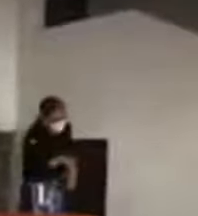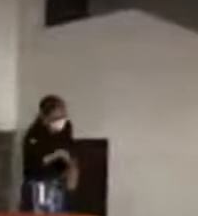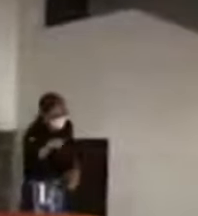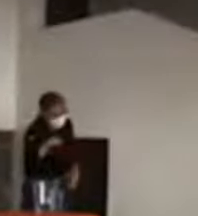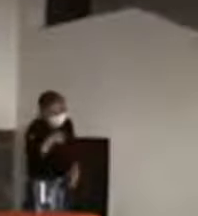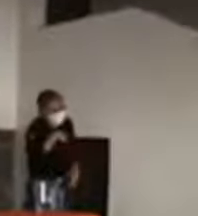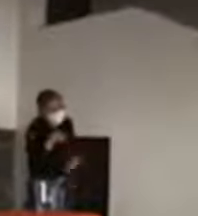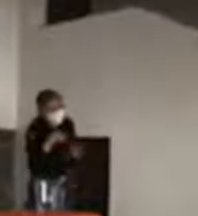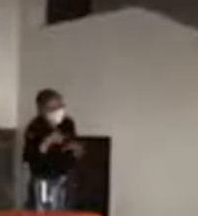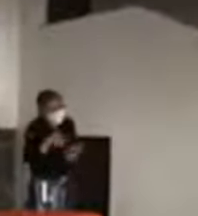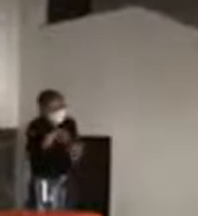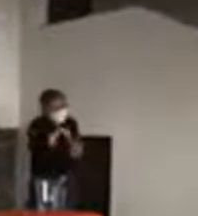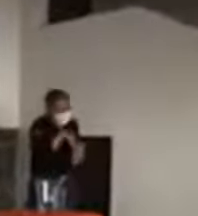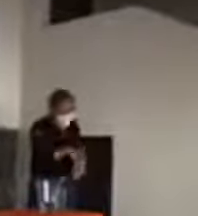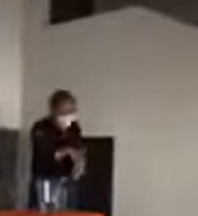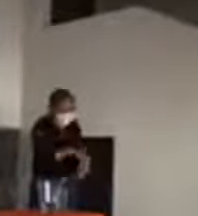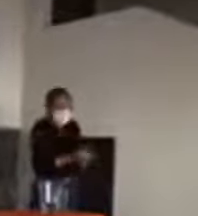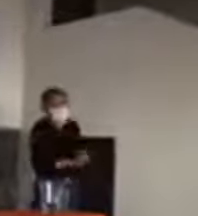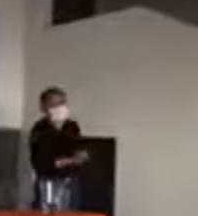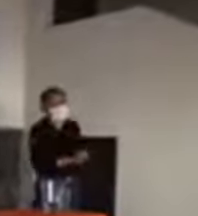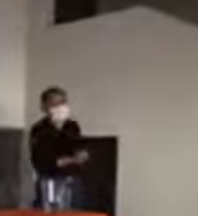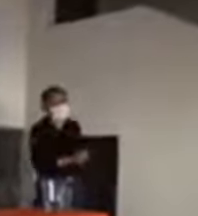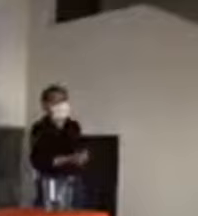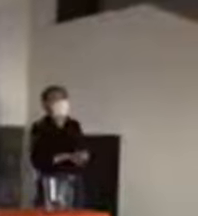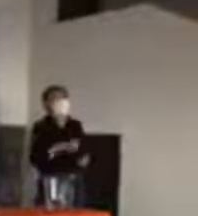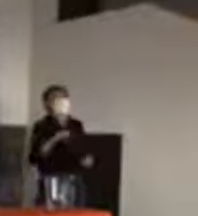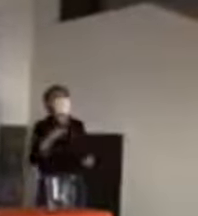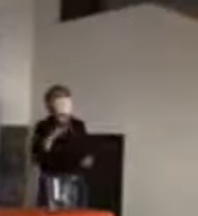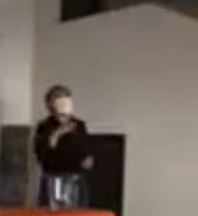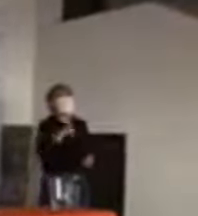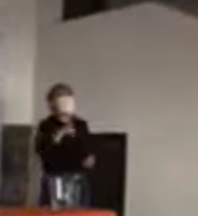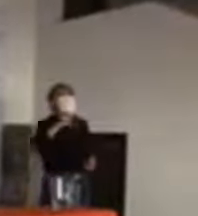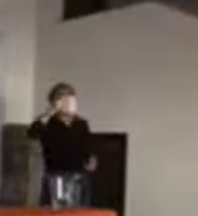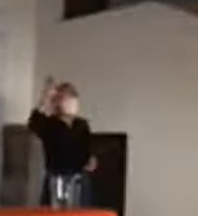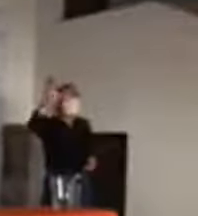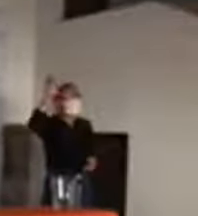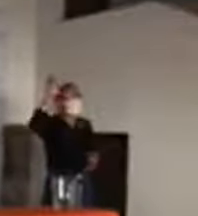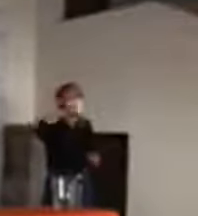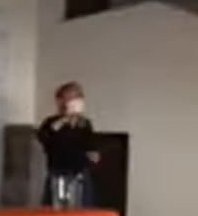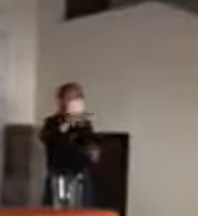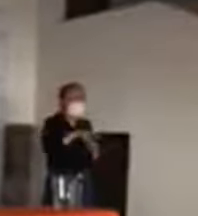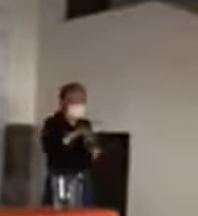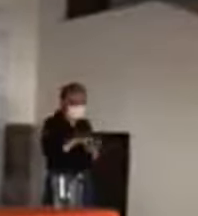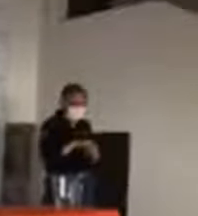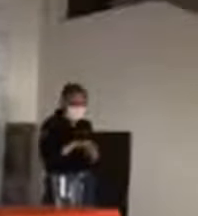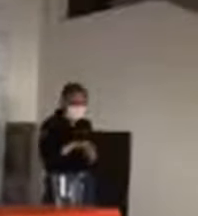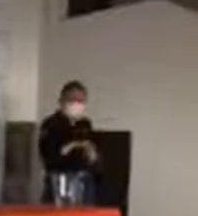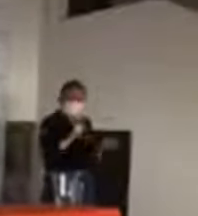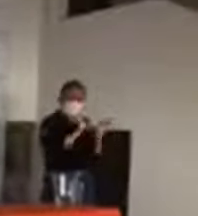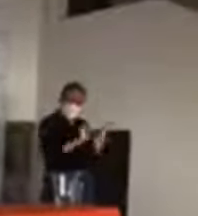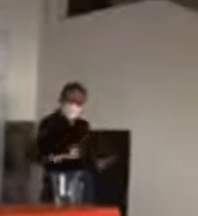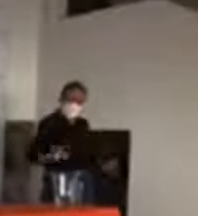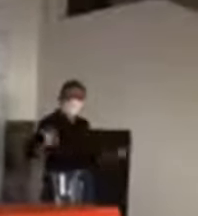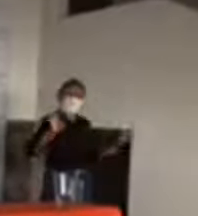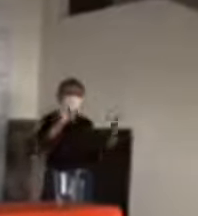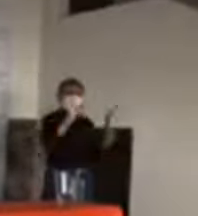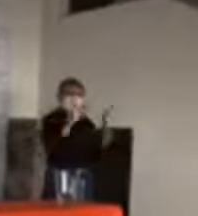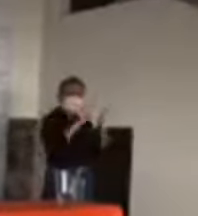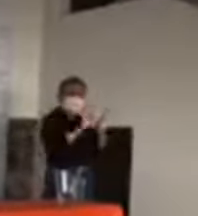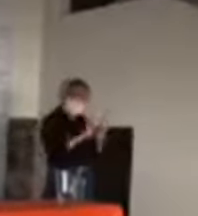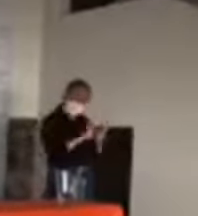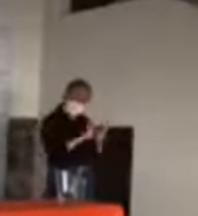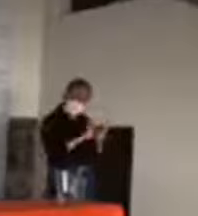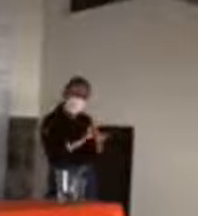rodillas. Con nuestro voto debemos mostrar que vale la pena ser parte de este